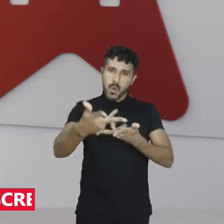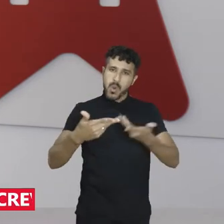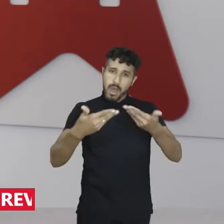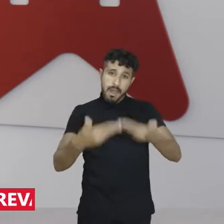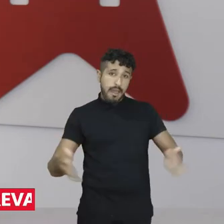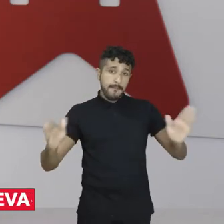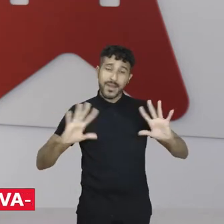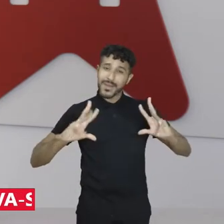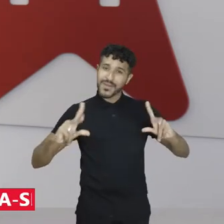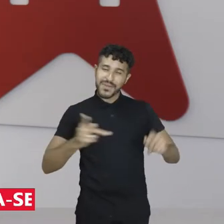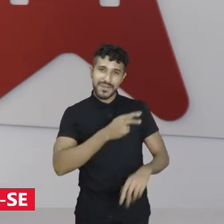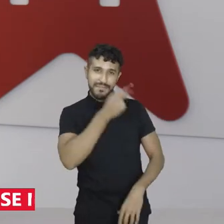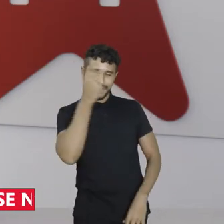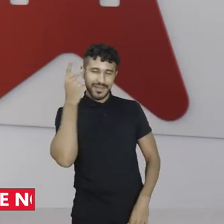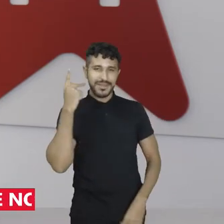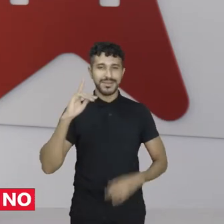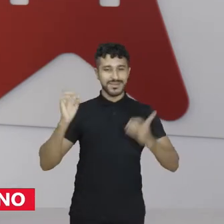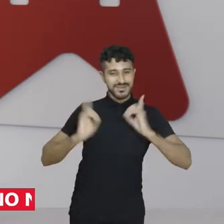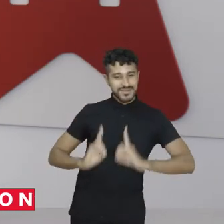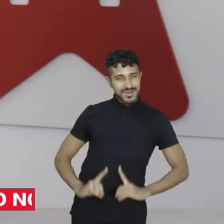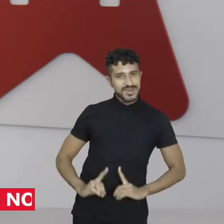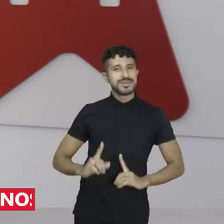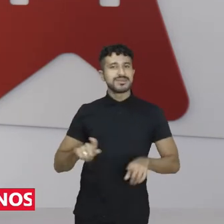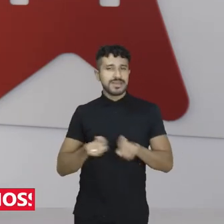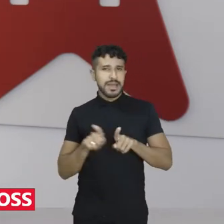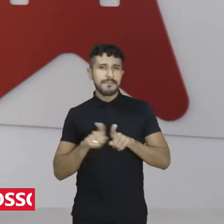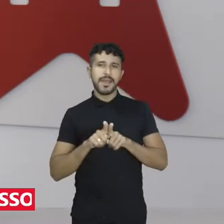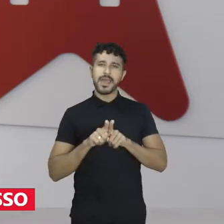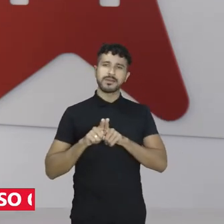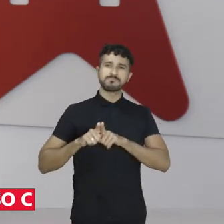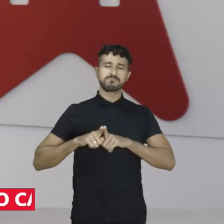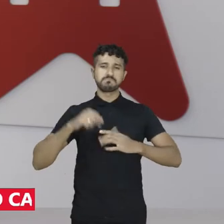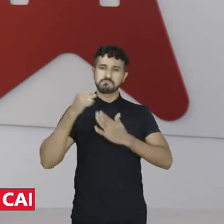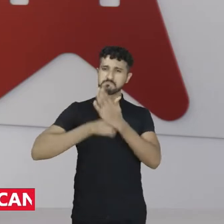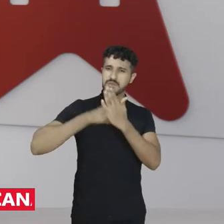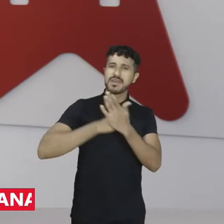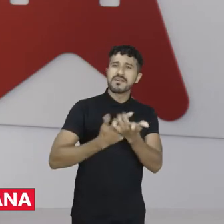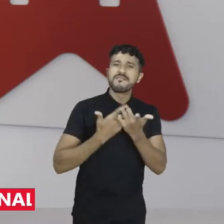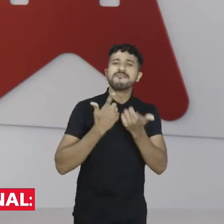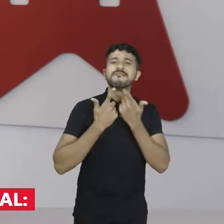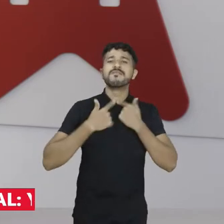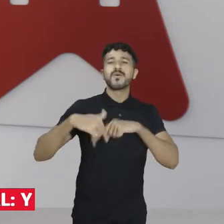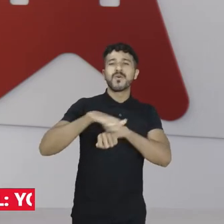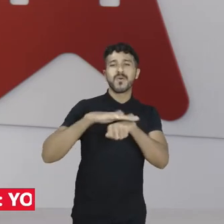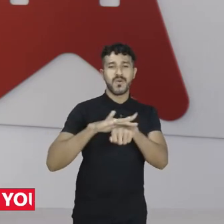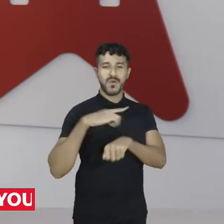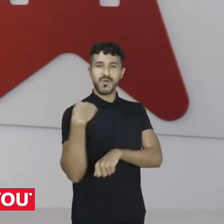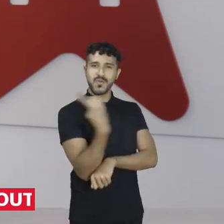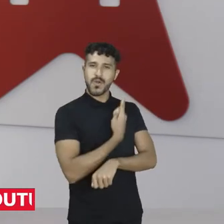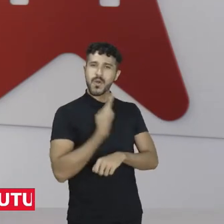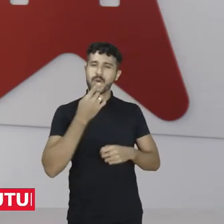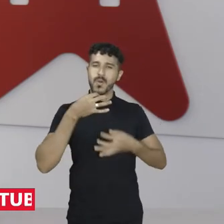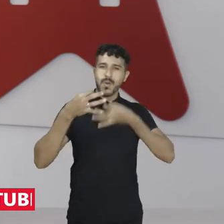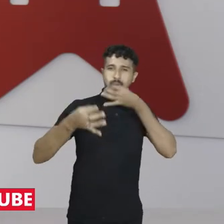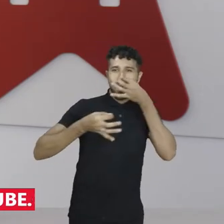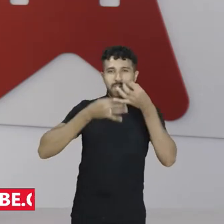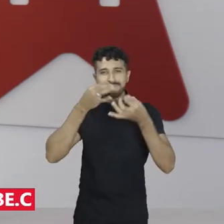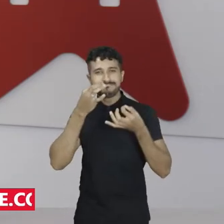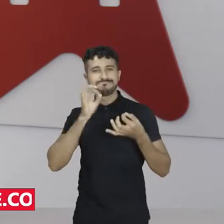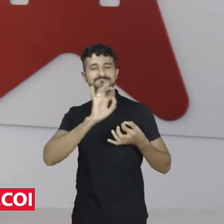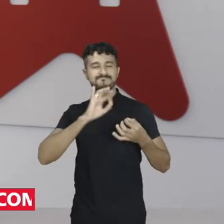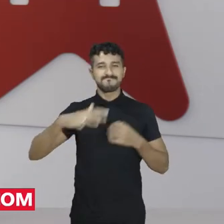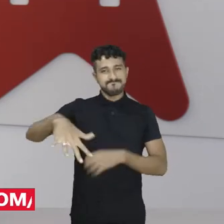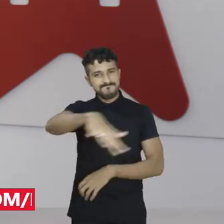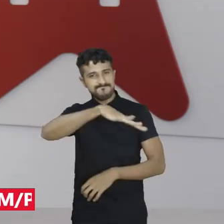para todas as pessoas com deficiência que estejam também se mobilizando e que queiram falar com a gente aqui, se manifestar. Esse